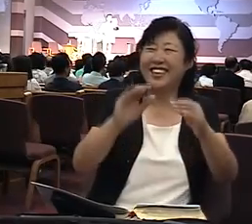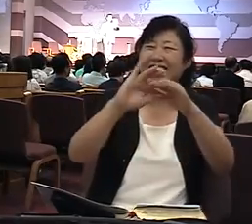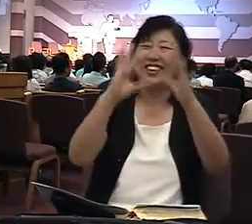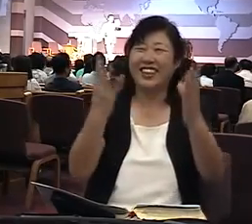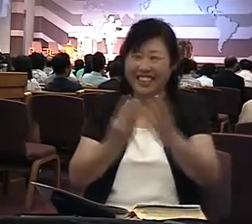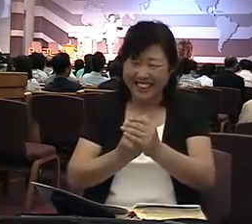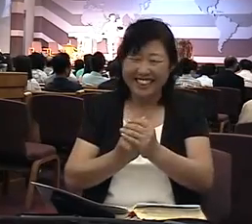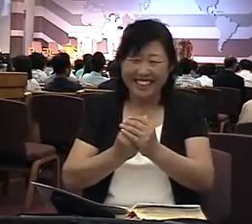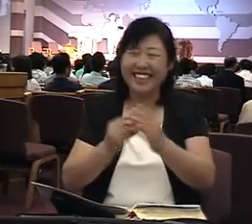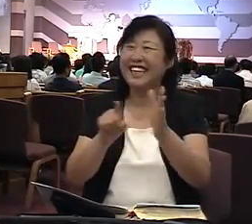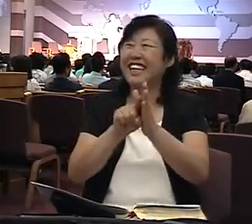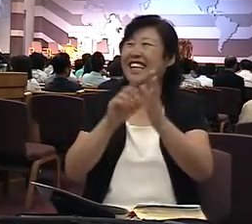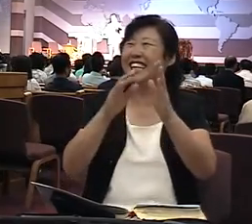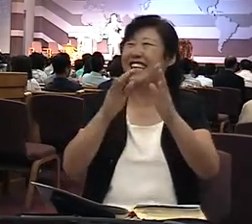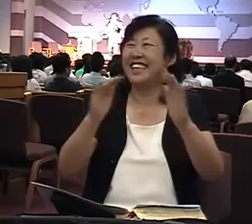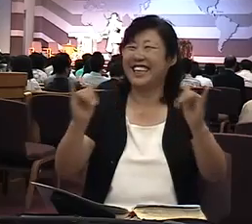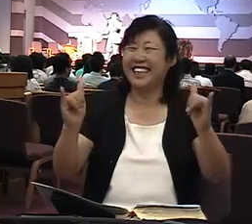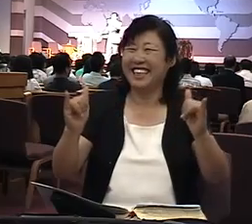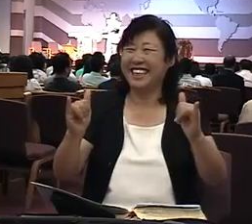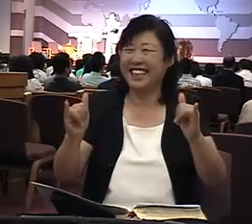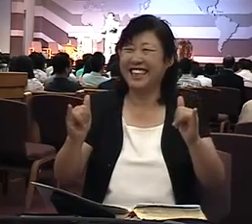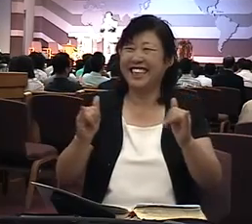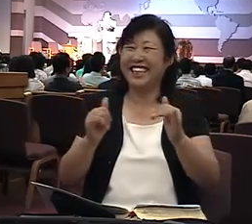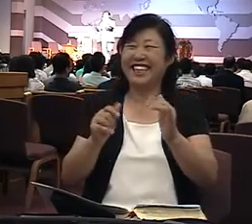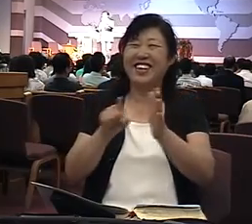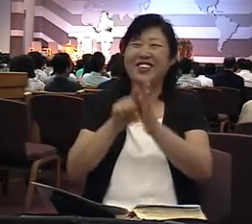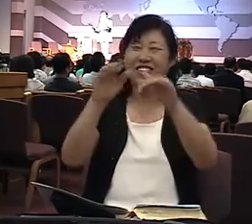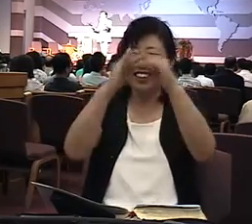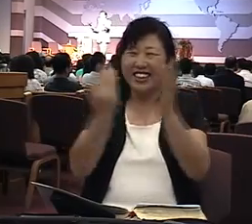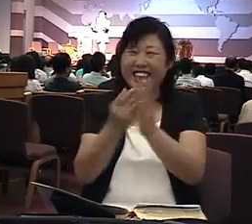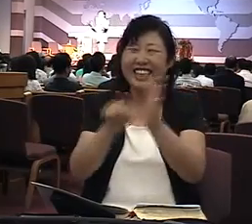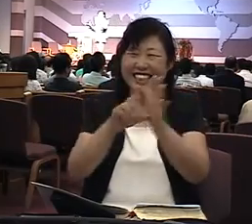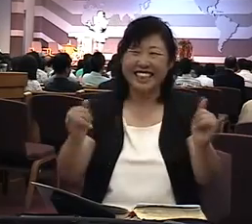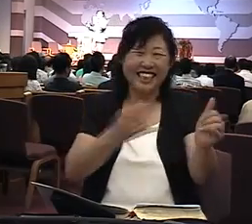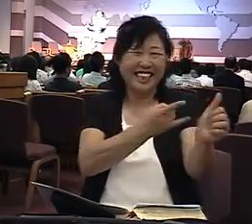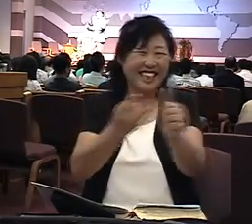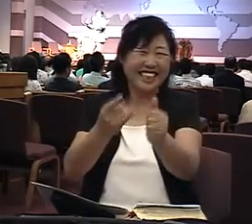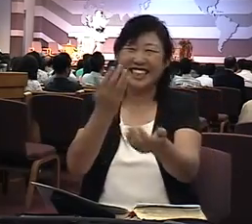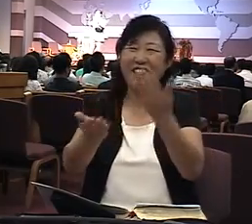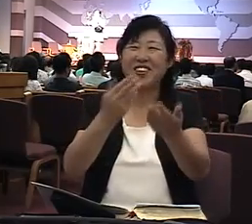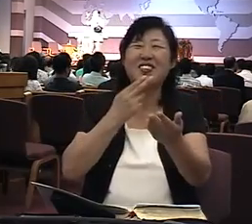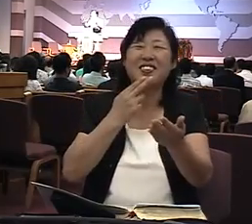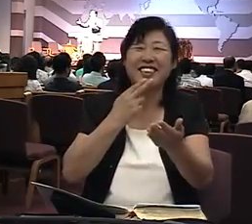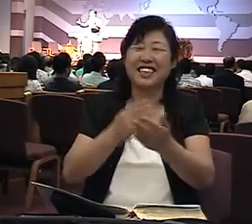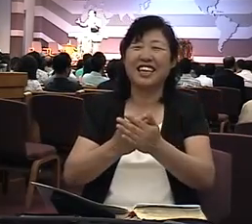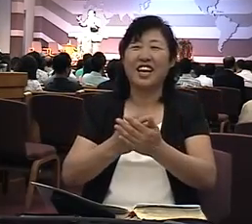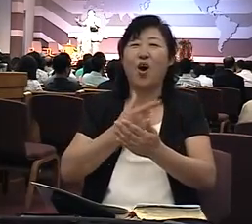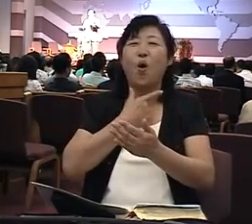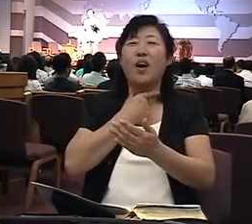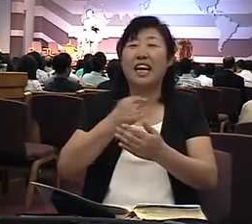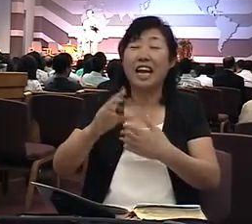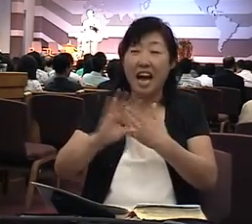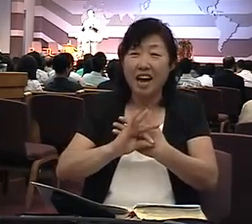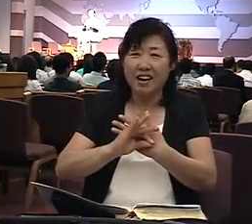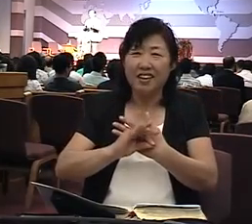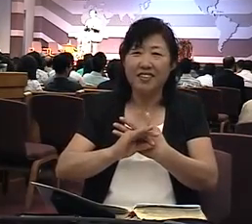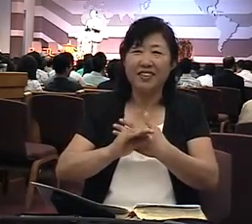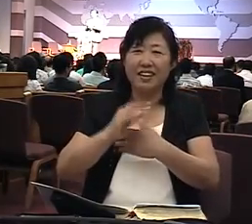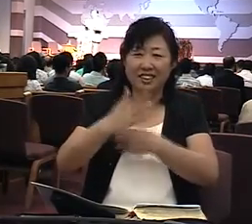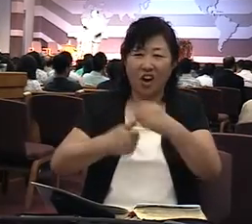교인들에게, 왜 웃으세요? 이거 아주 심각한 말인데 모든 교인들에게 차별 없이 원하기만 하면 제공되는 성경대학입니다.